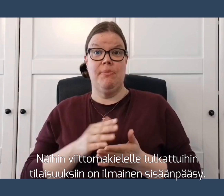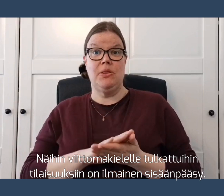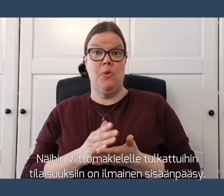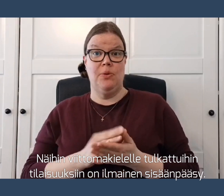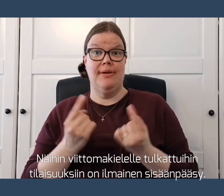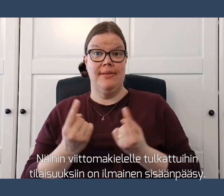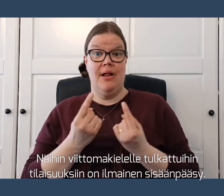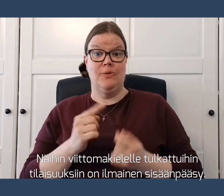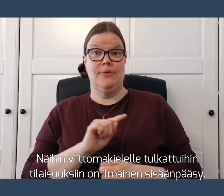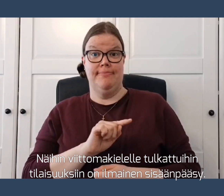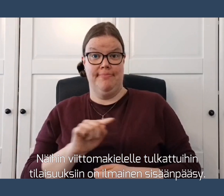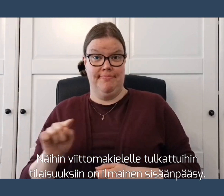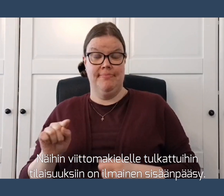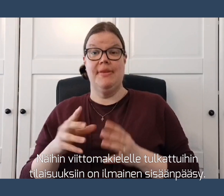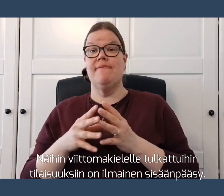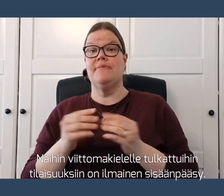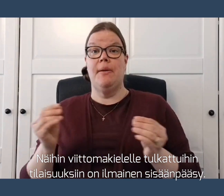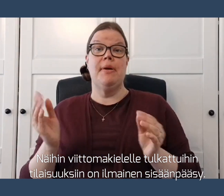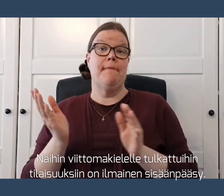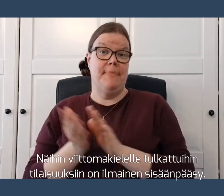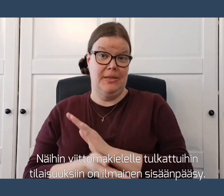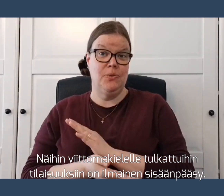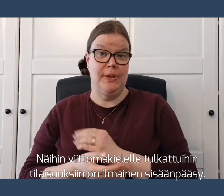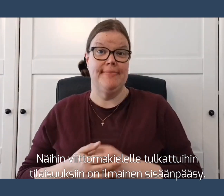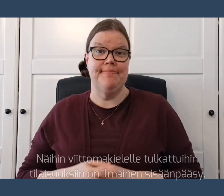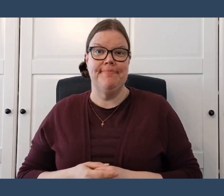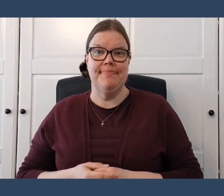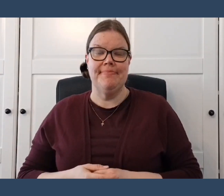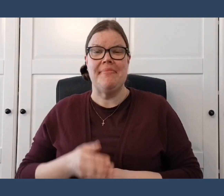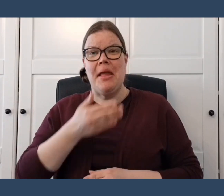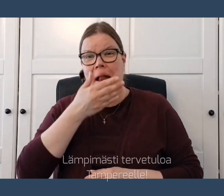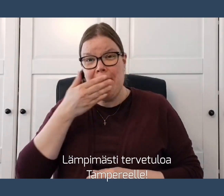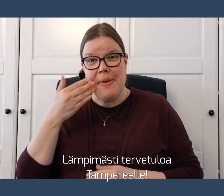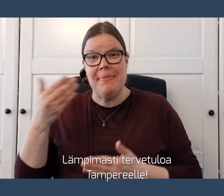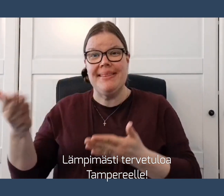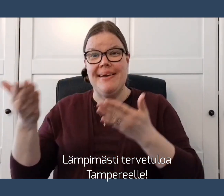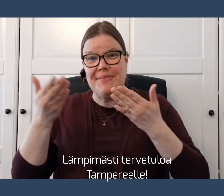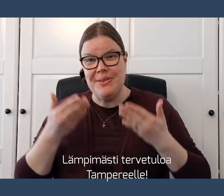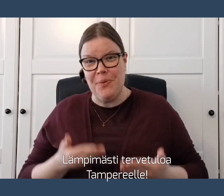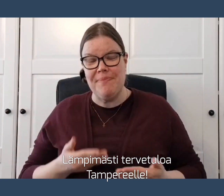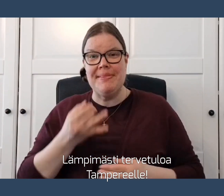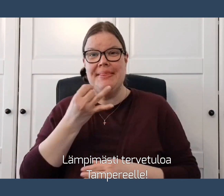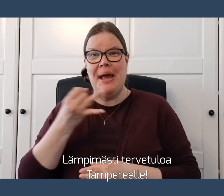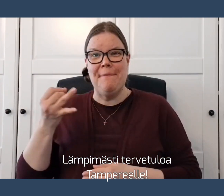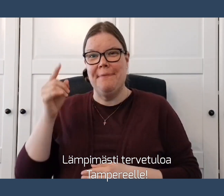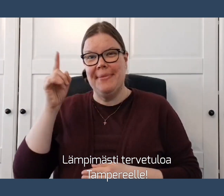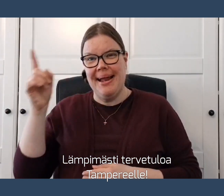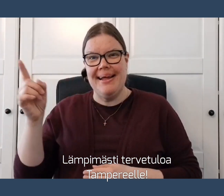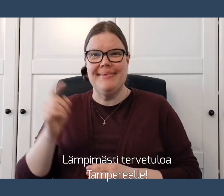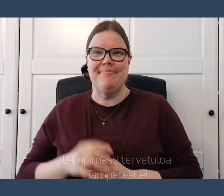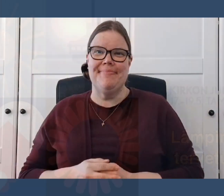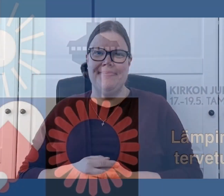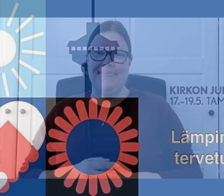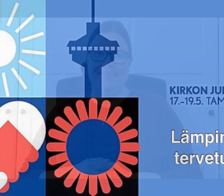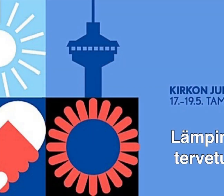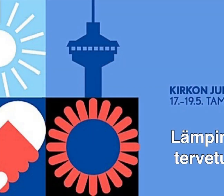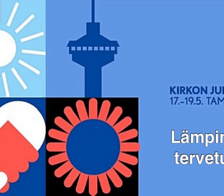Näihin viittomakielelle tulkattuihin tilaisuuksiin on ilmainen sisäänpääsy. Lämpimästi tervetuloa Tampereelle!